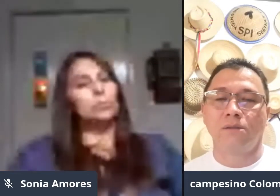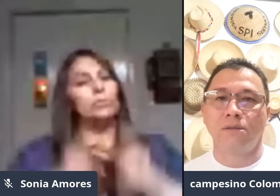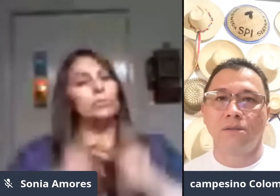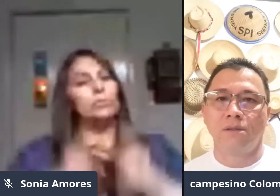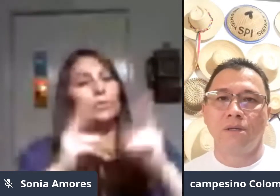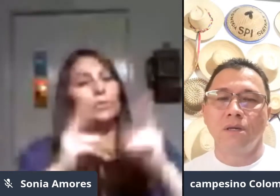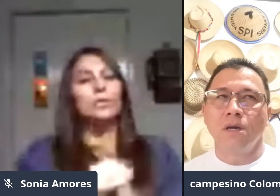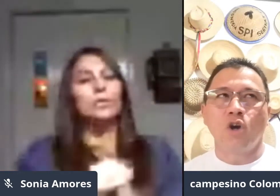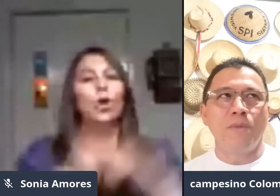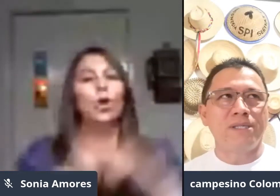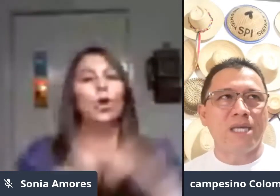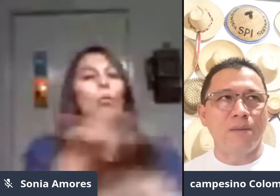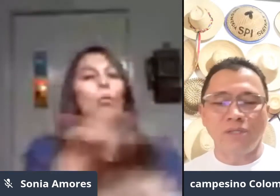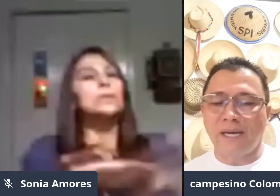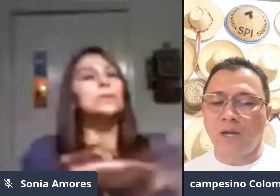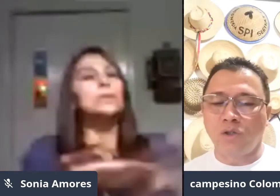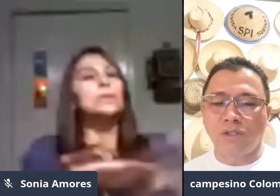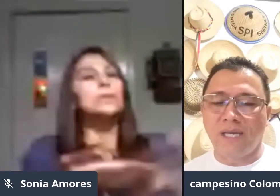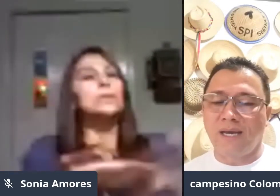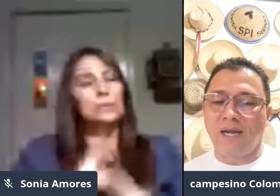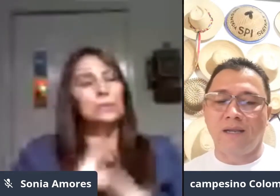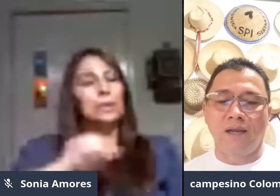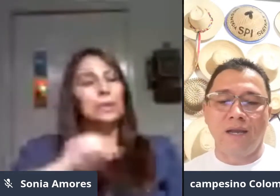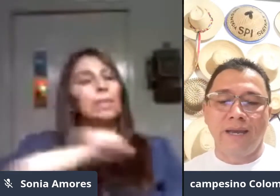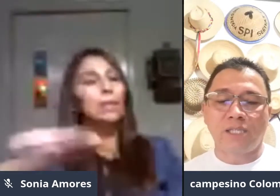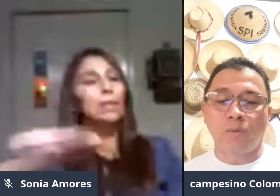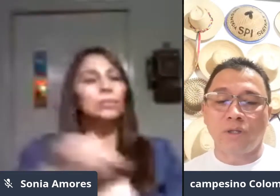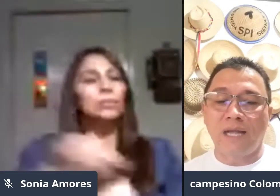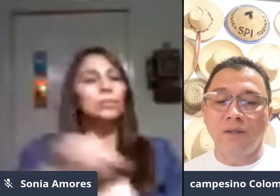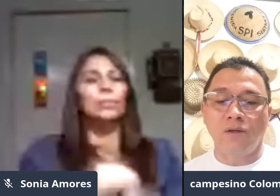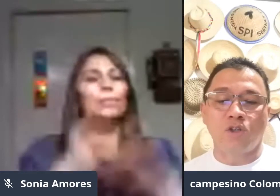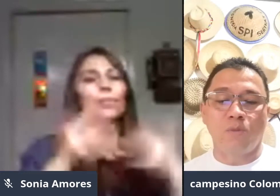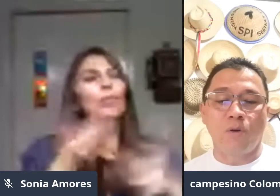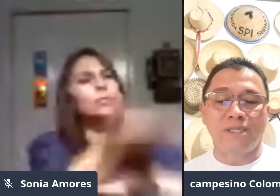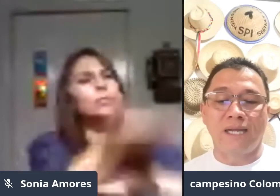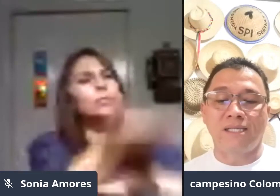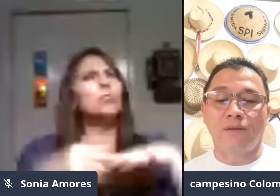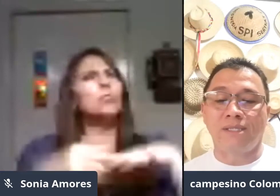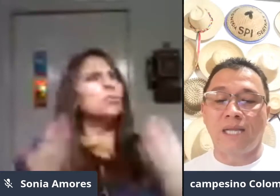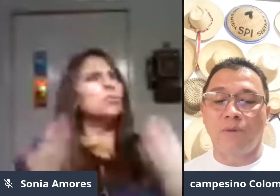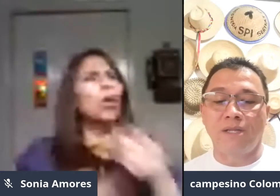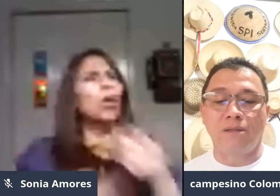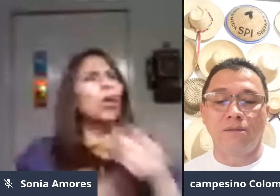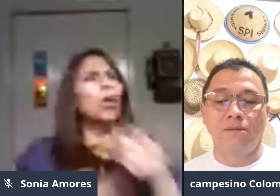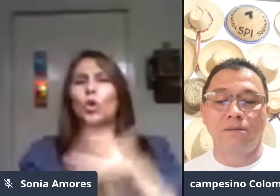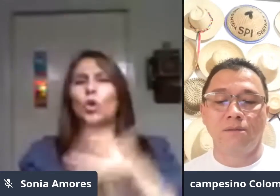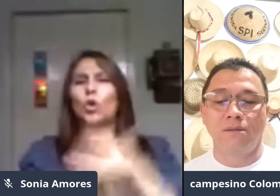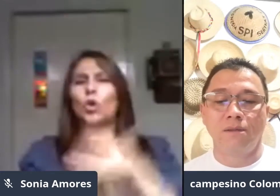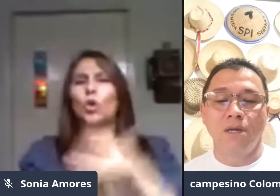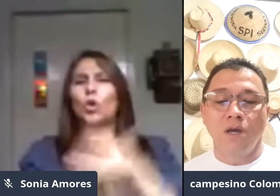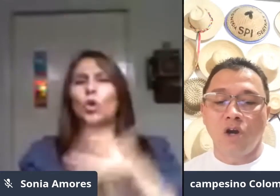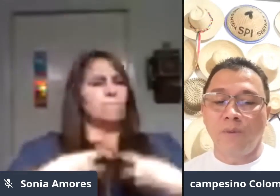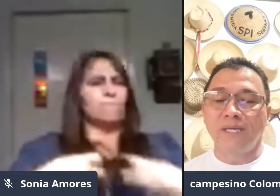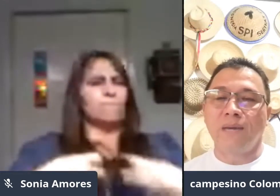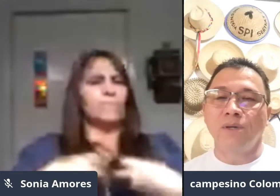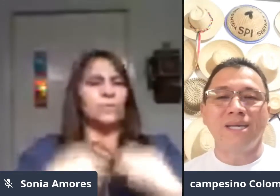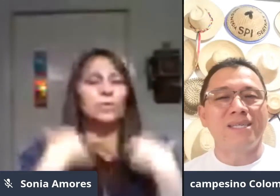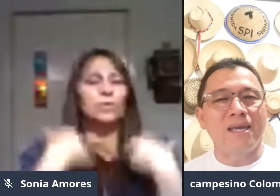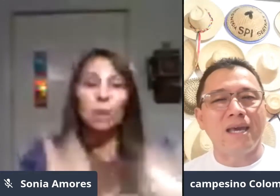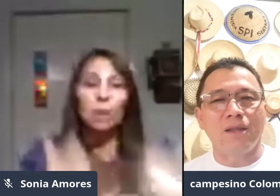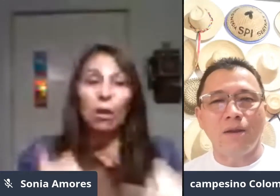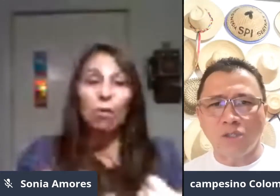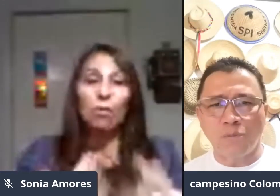derechos. ¿Cómo exigimos a que no sigan explotándonos como lo están haciendo hasta el momento? ¿Cómo